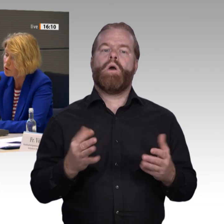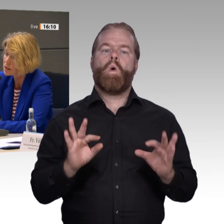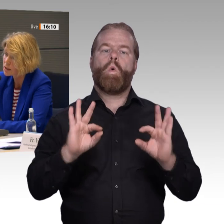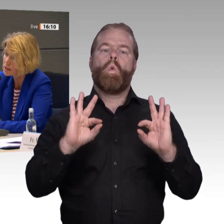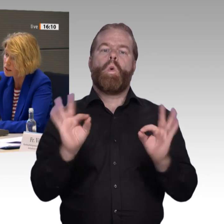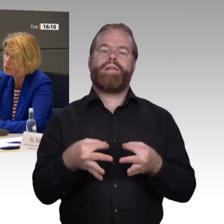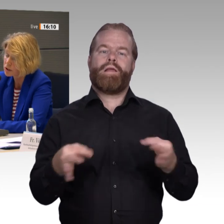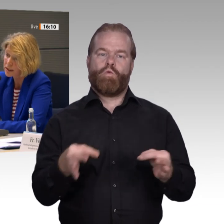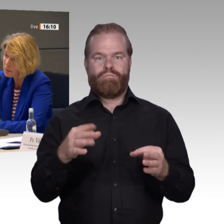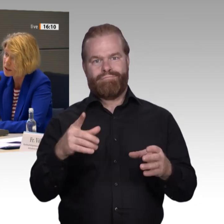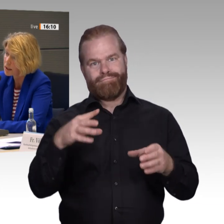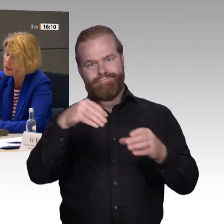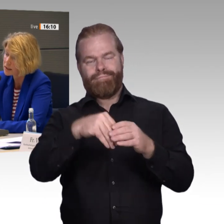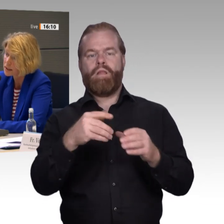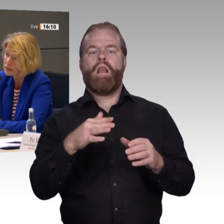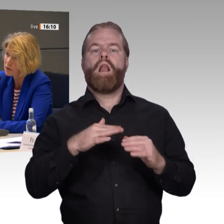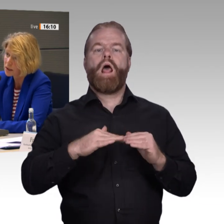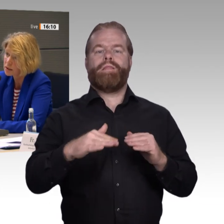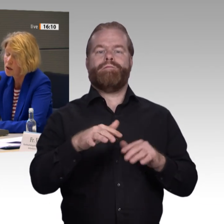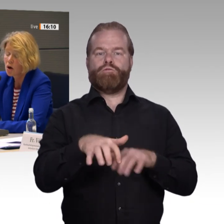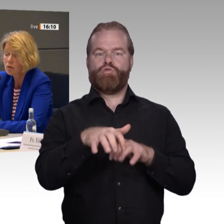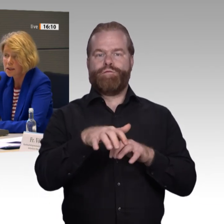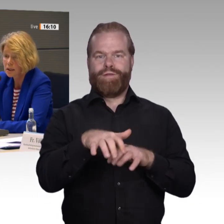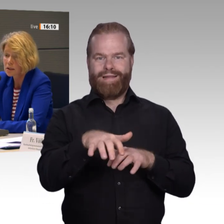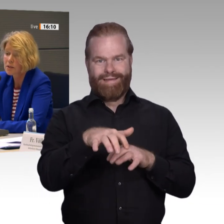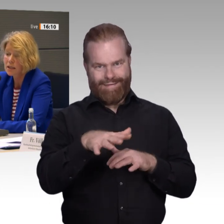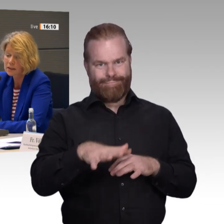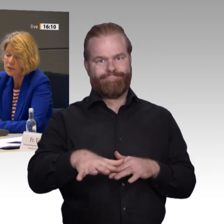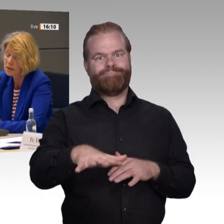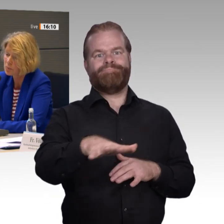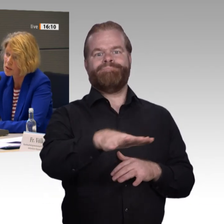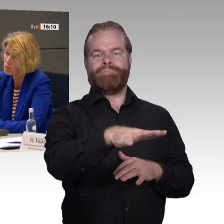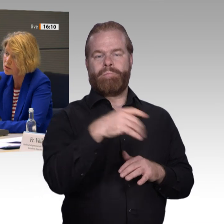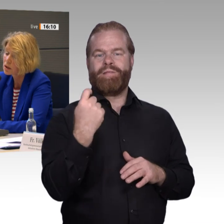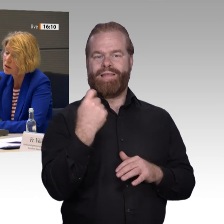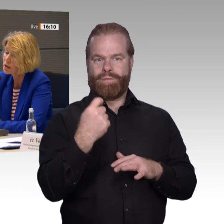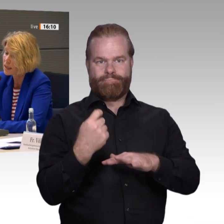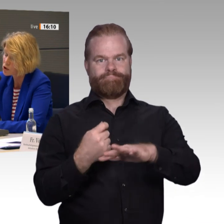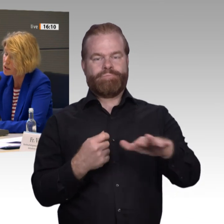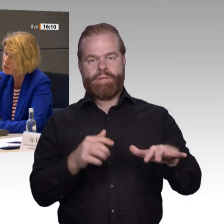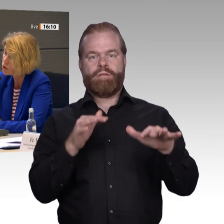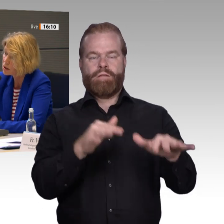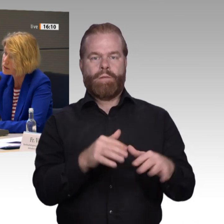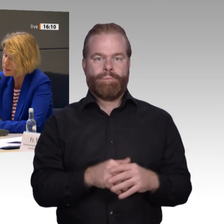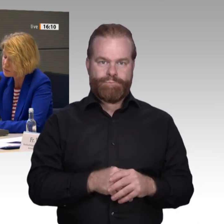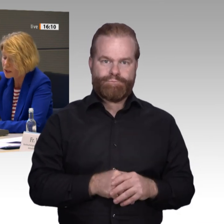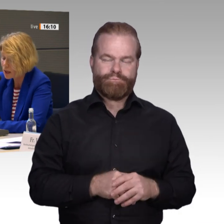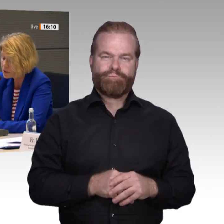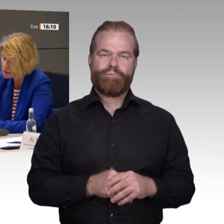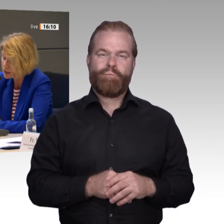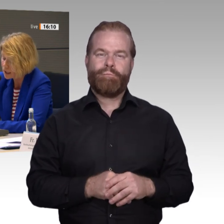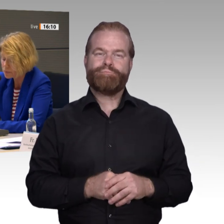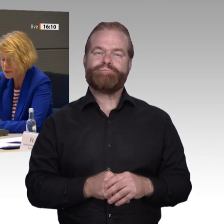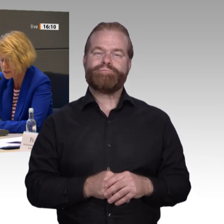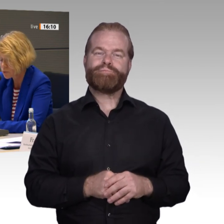Ferkeln vorgesehen sind und von den Kammern anerkannt werden. Und tatsächlich gibt es Landwirte, die Personen einstellen wollen. Das wäre